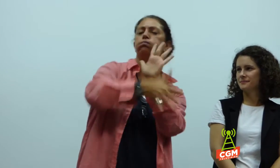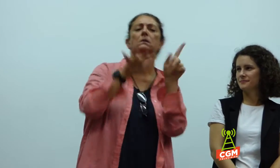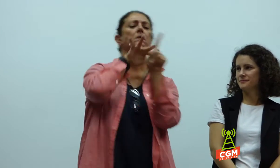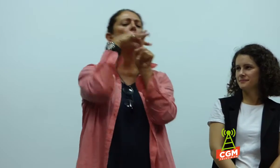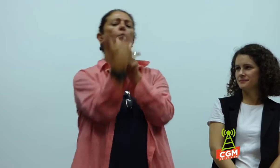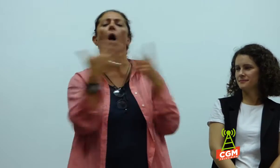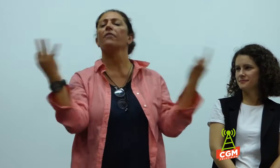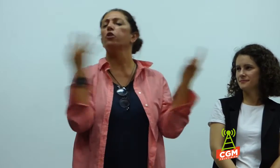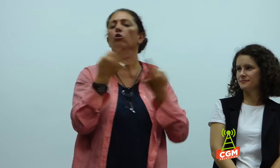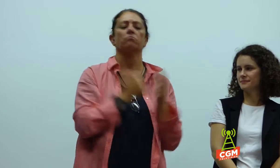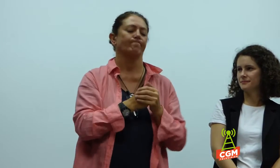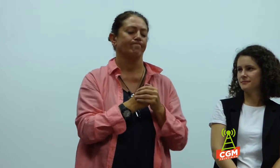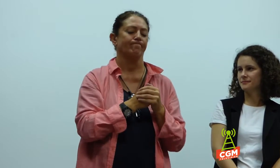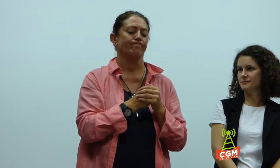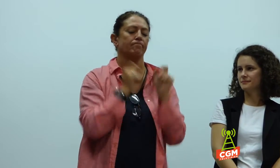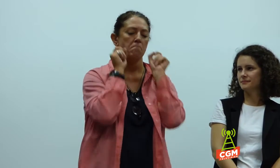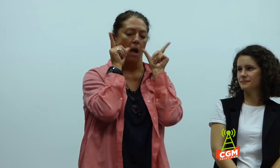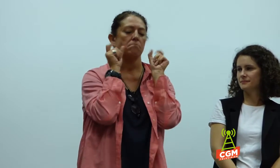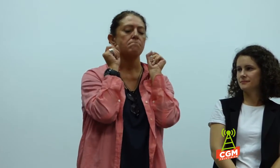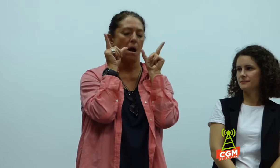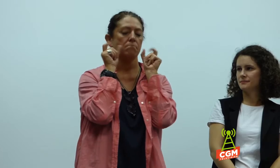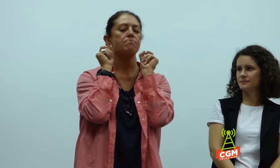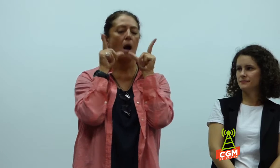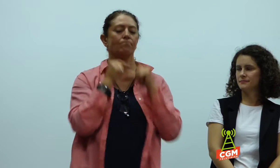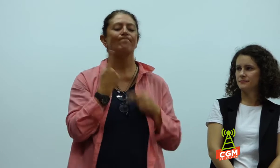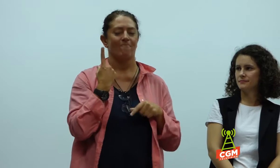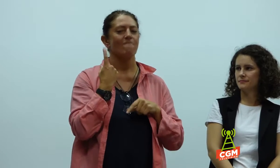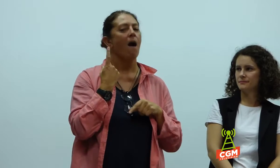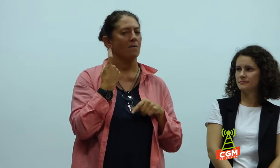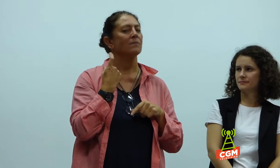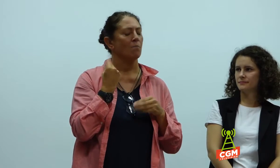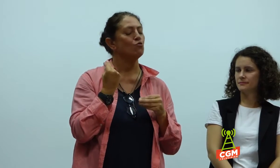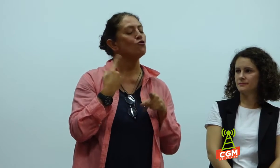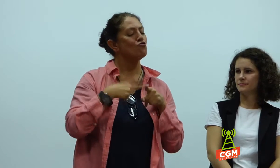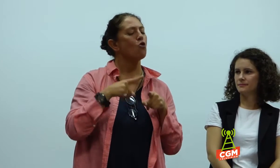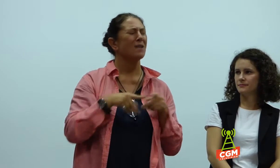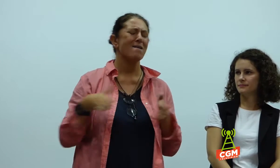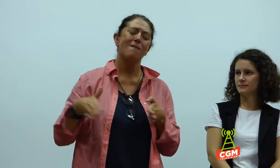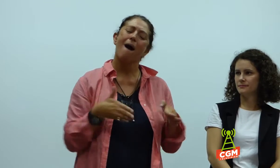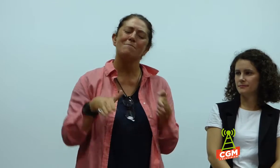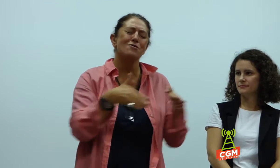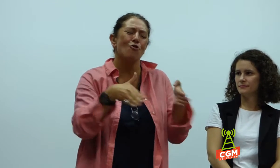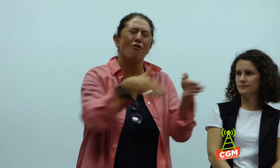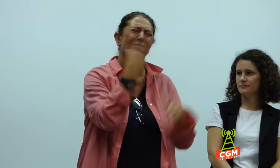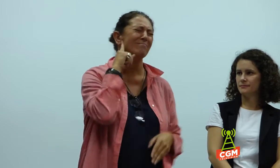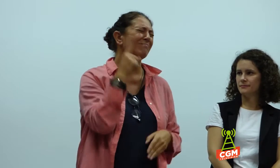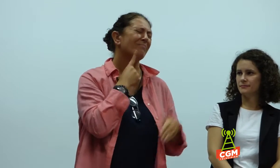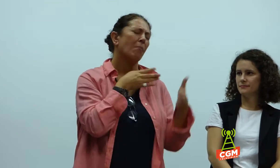Esta mujer explica todas las situaciones en lengua de signos, lógicamente, y se ha dado cuenta que faltan muchas cosas, que falta un